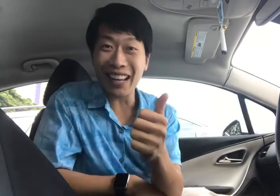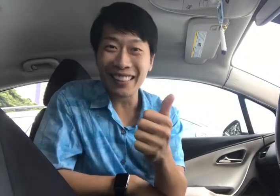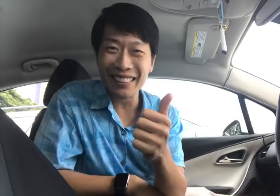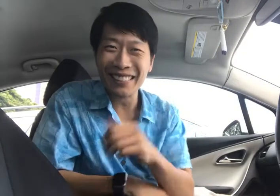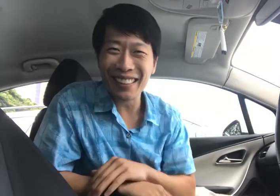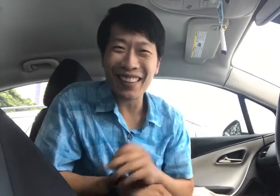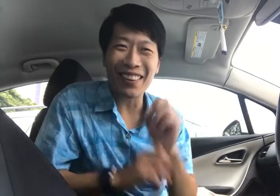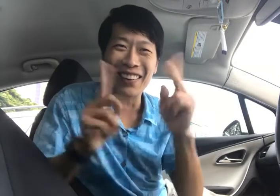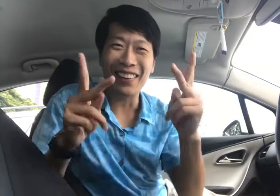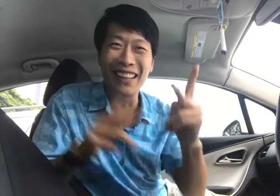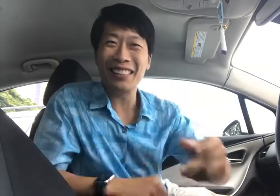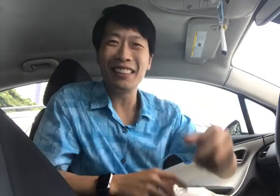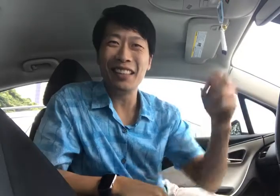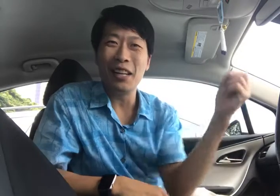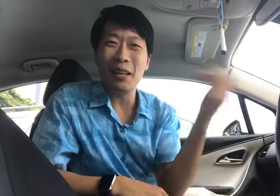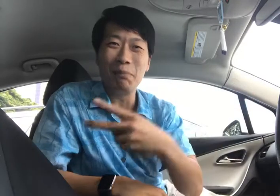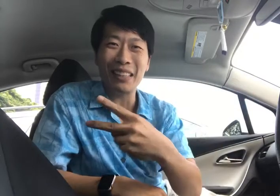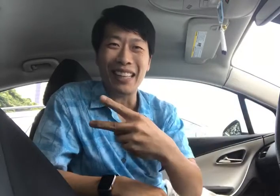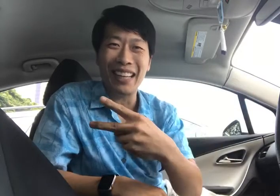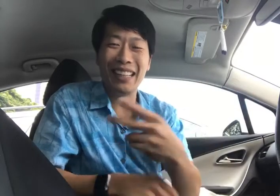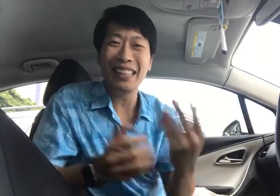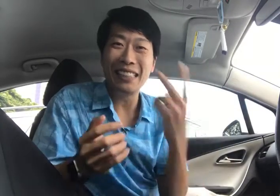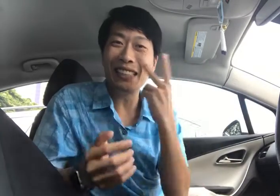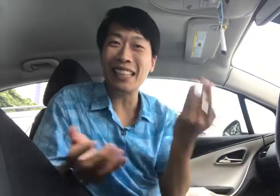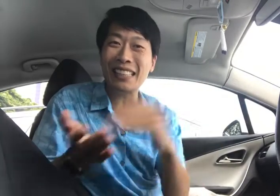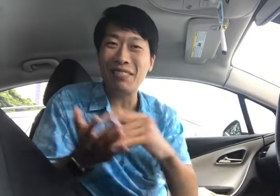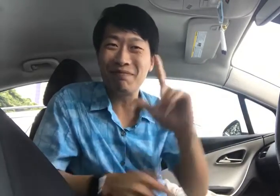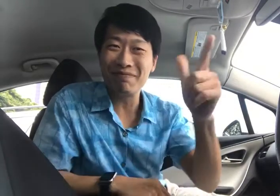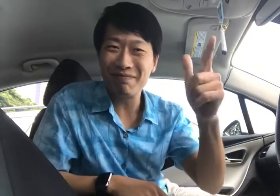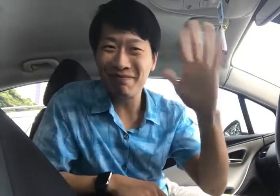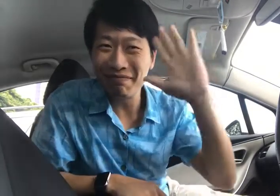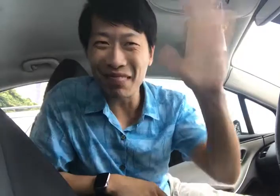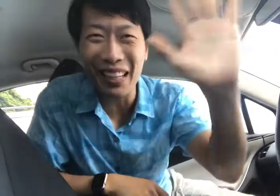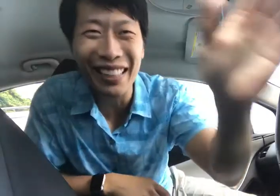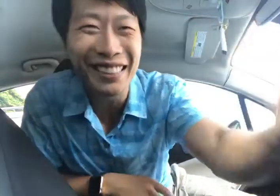Okay, all right, またね. See you next time. Bye bye.